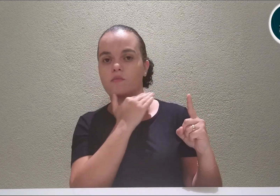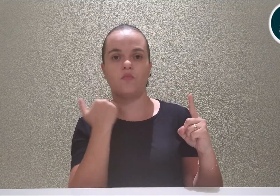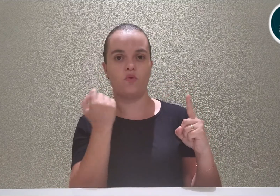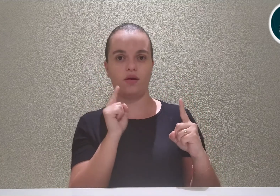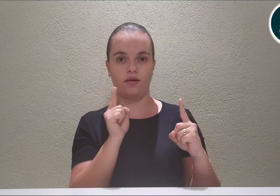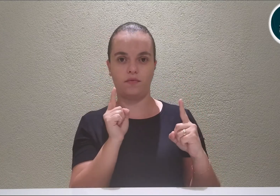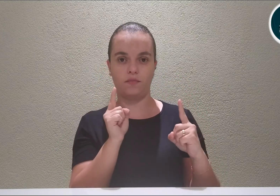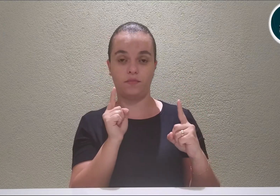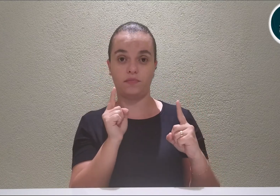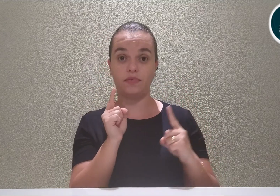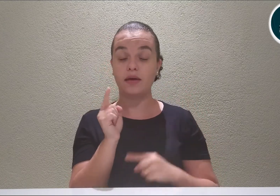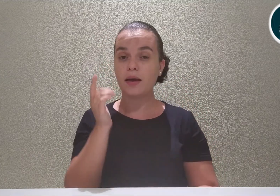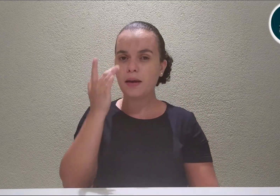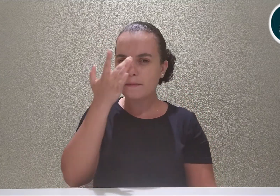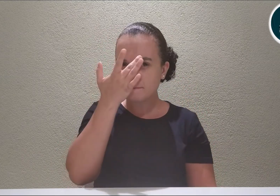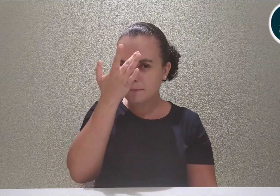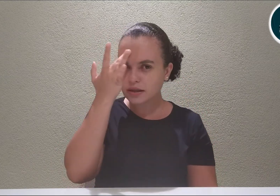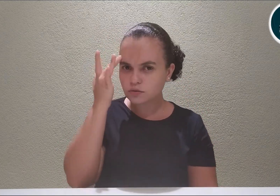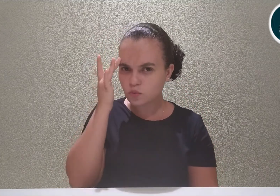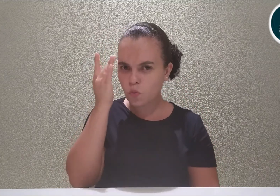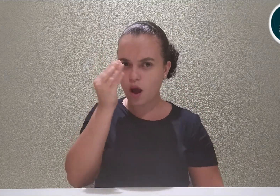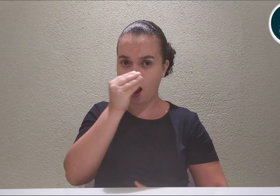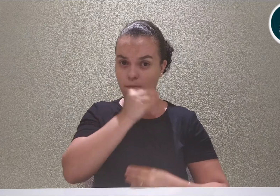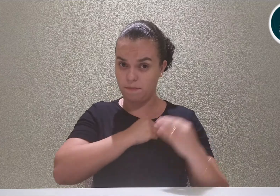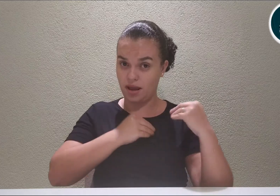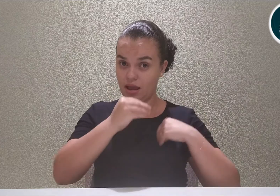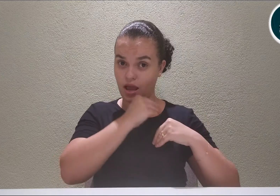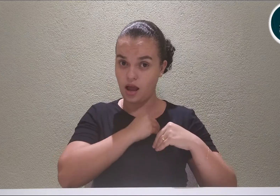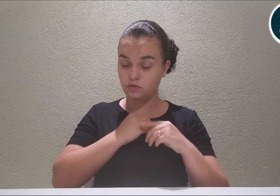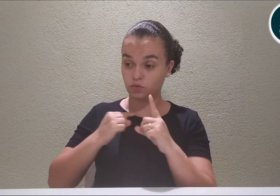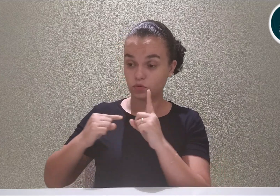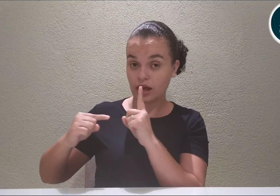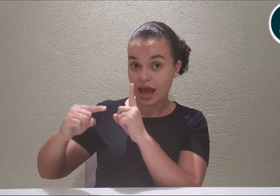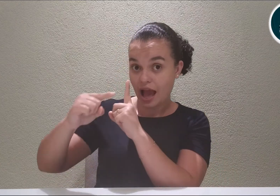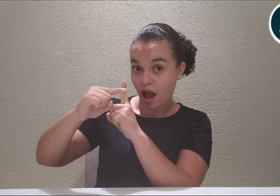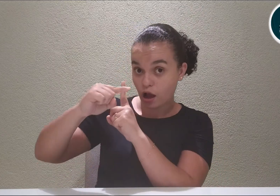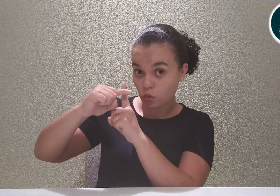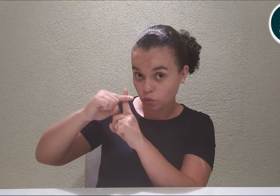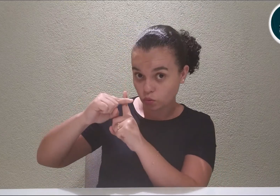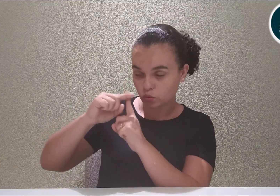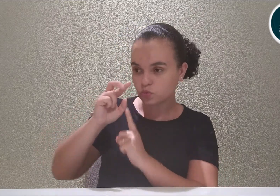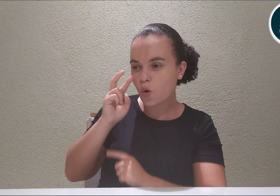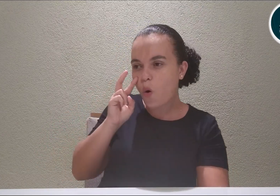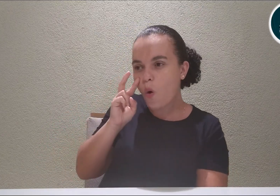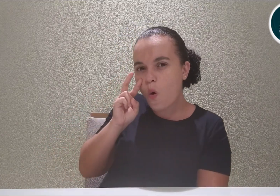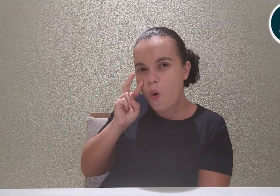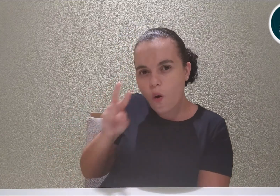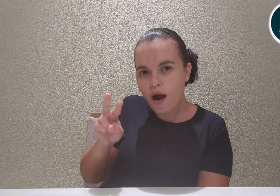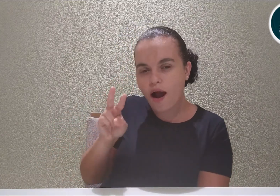cobras venenosas precisavam olhar para a cobra de bronze para continuar vivos. Da mesma maneira,